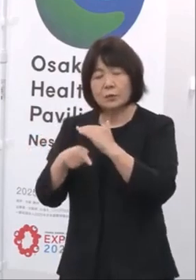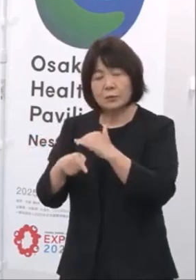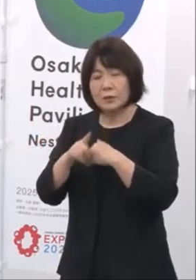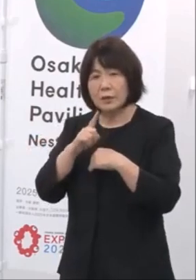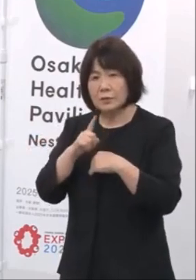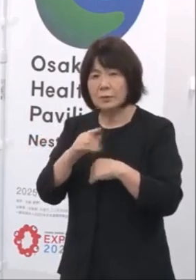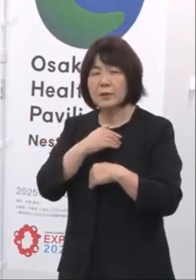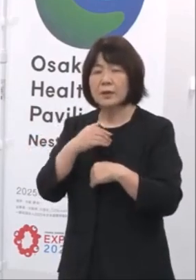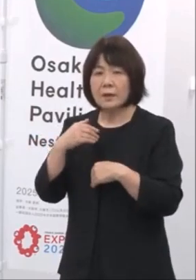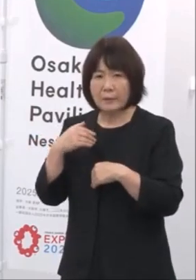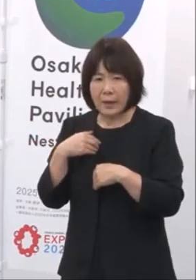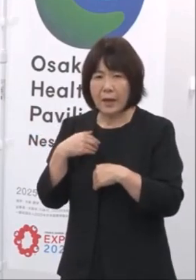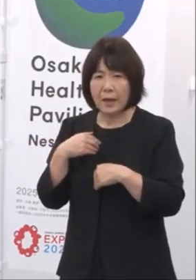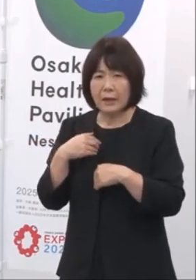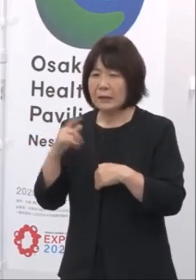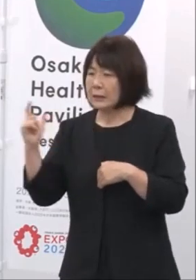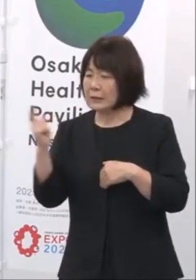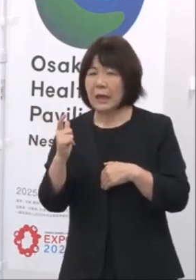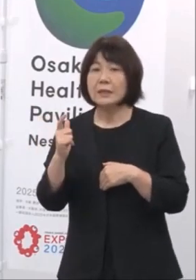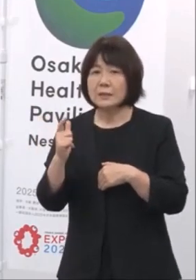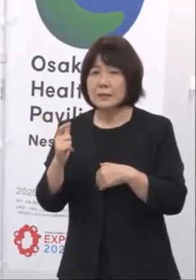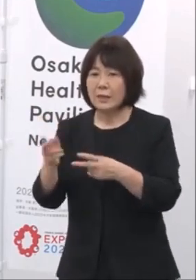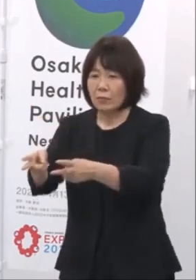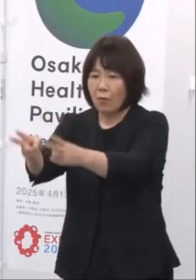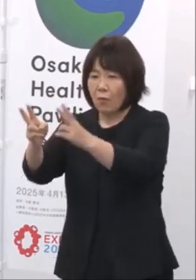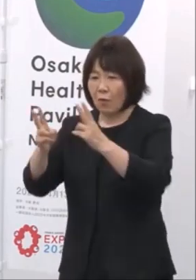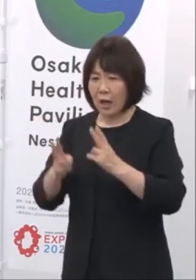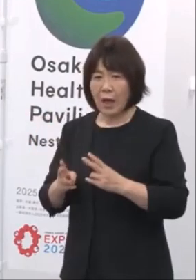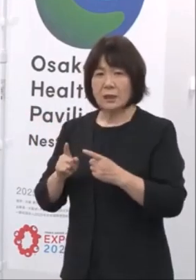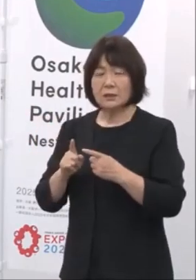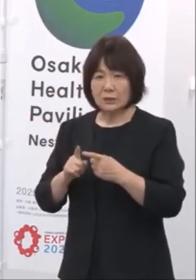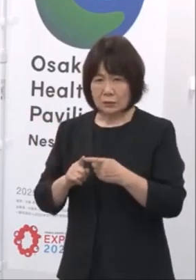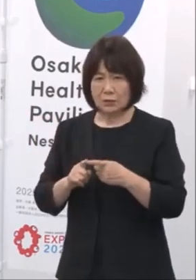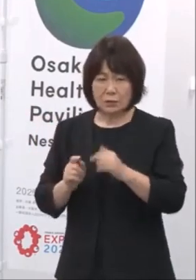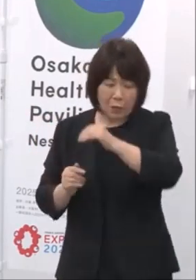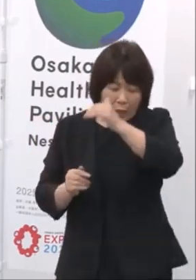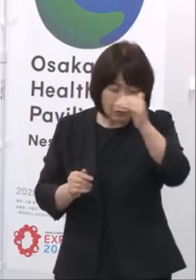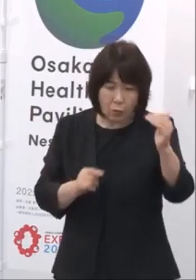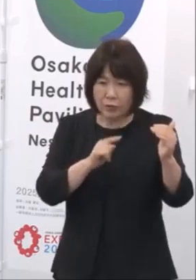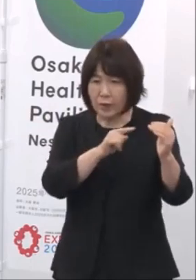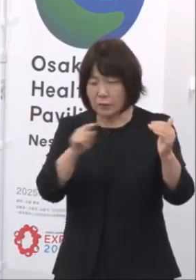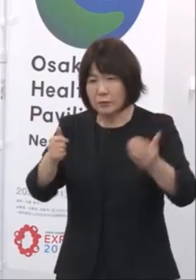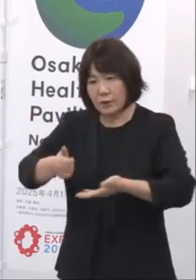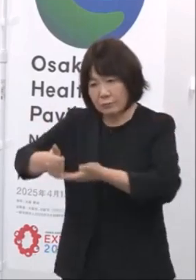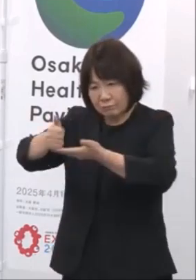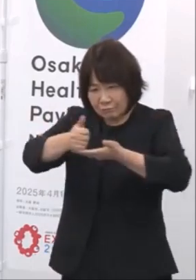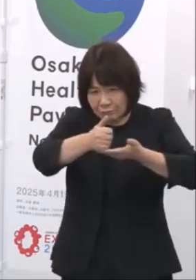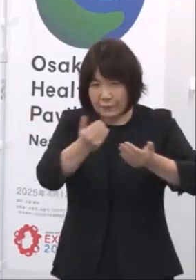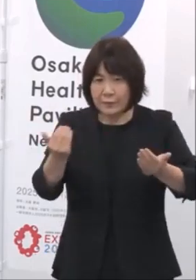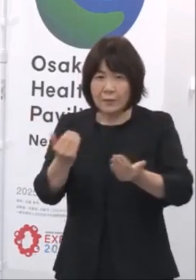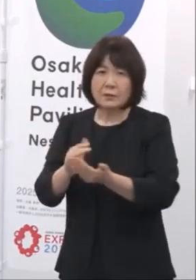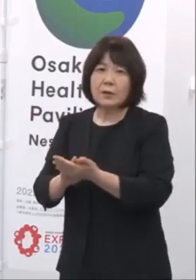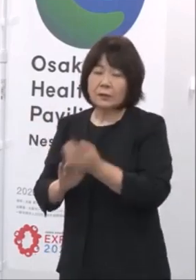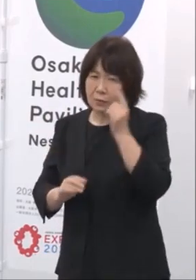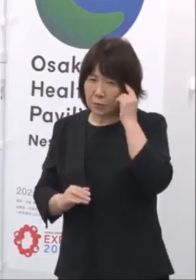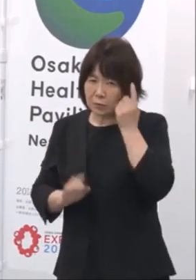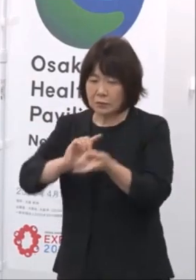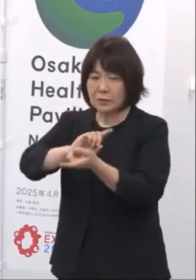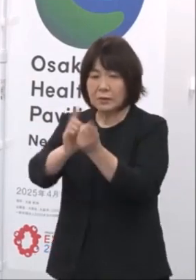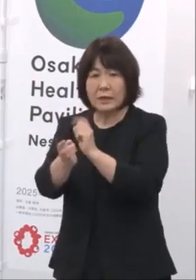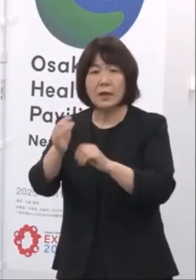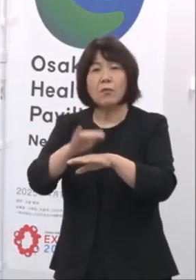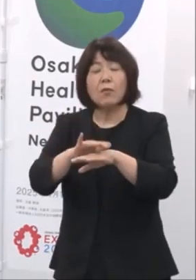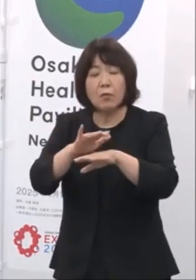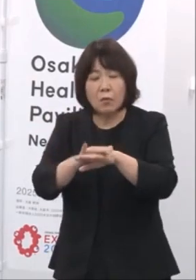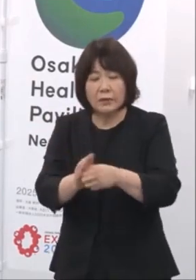にはやっぱり耐震性が備えている夢前大橋だったり夢崎トンネル等がメインになってくるんじゃないかなと思います。またその代替手段として